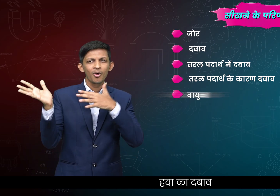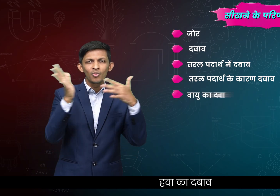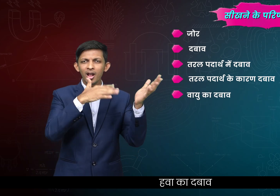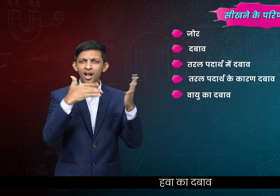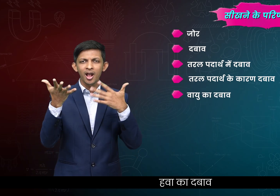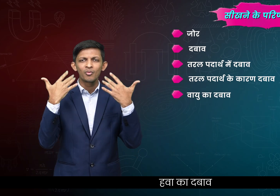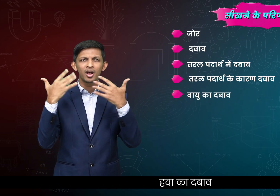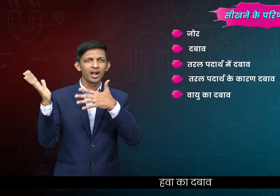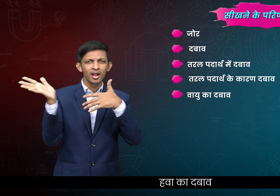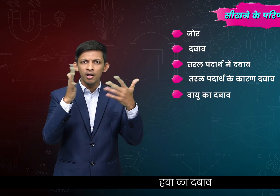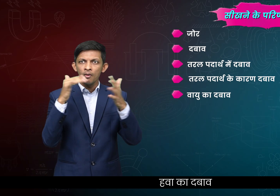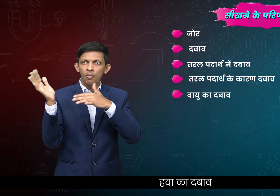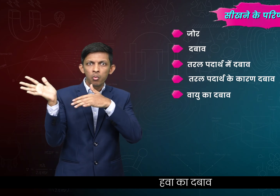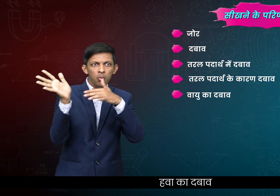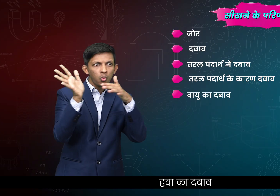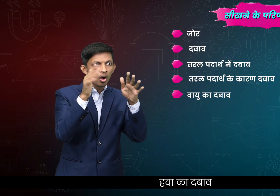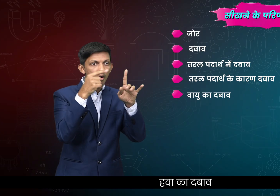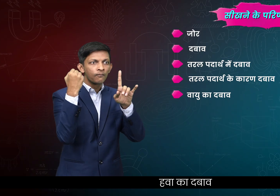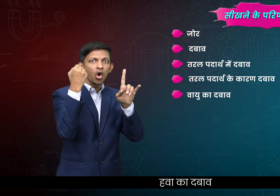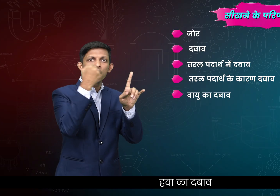हवा का दबाव,